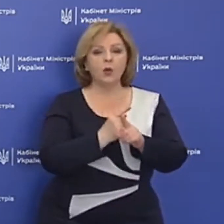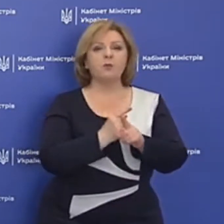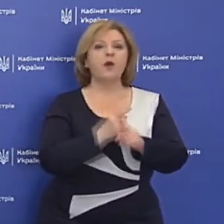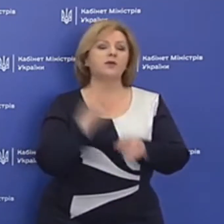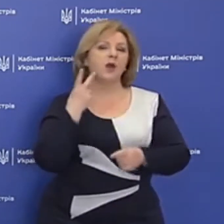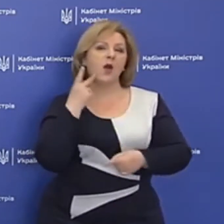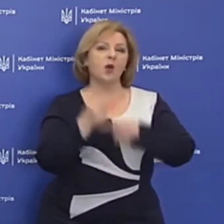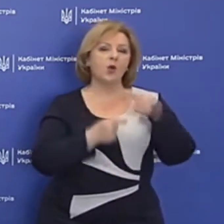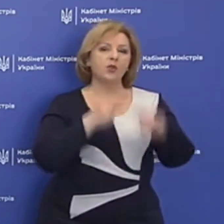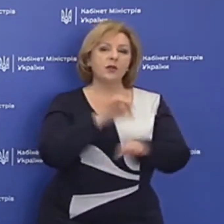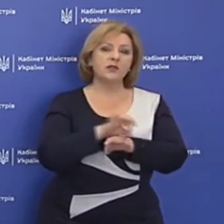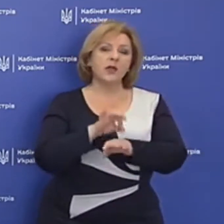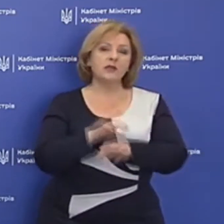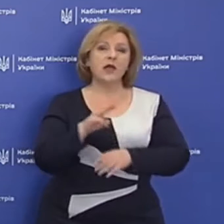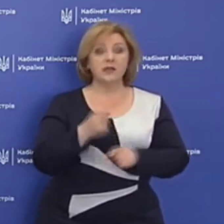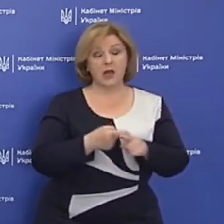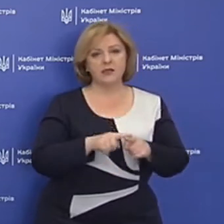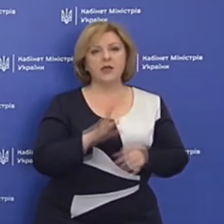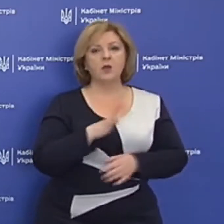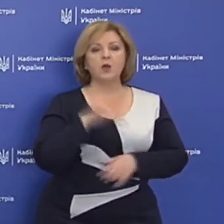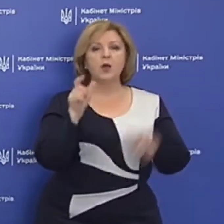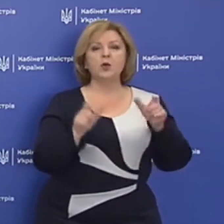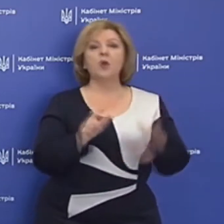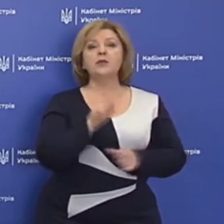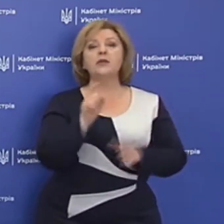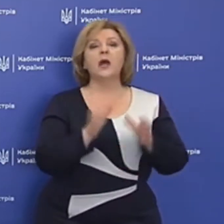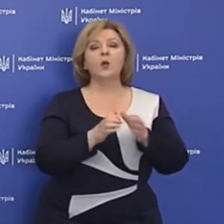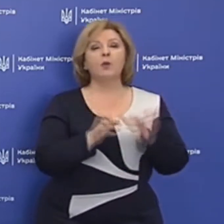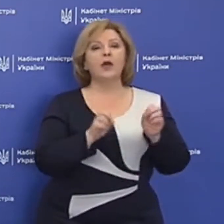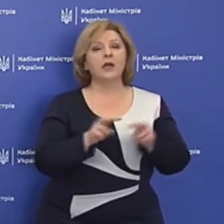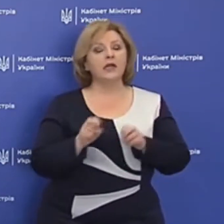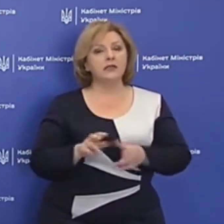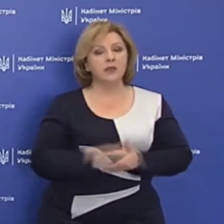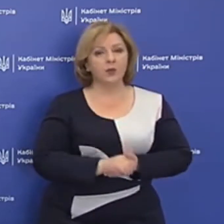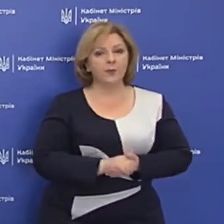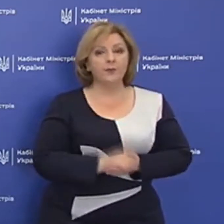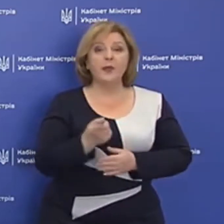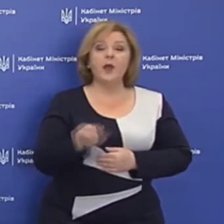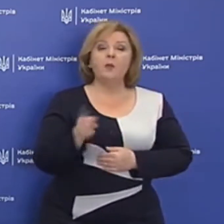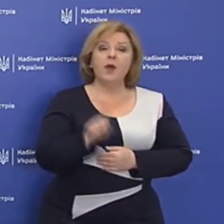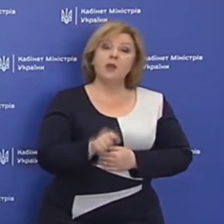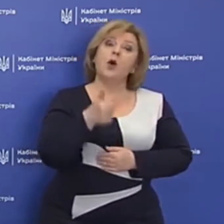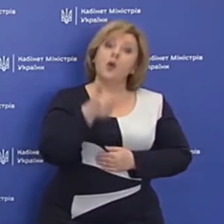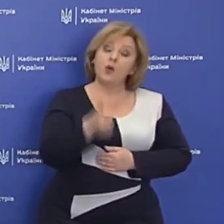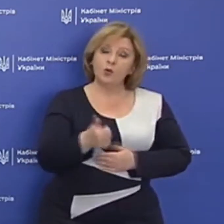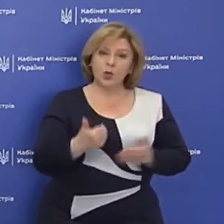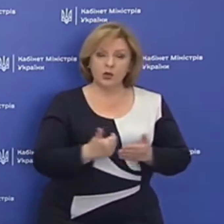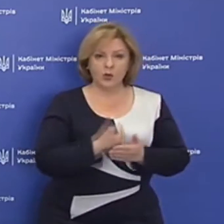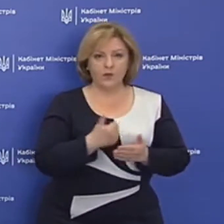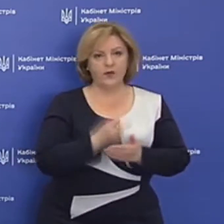хронічними захворюваннями, та це були люди з групи ризику. При цьому хороша новина